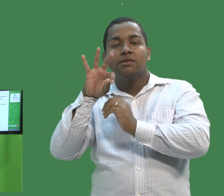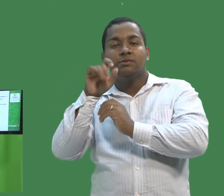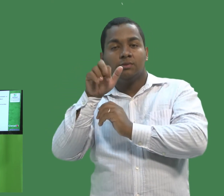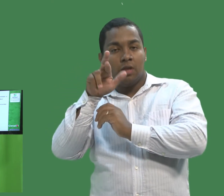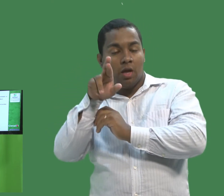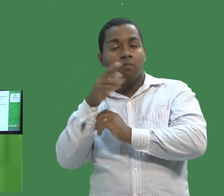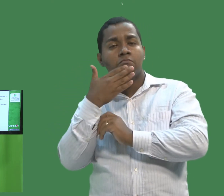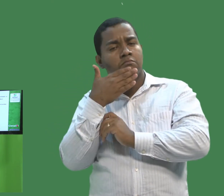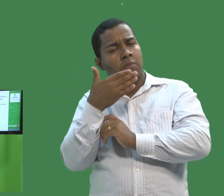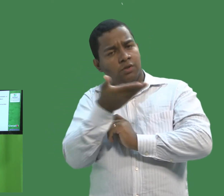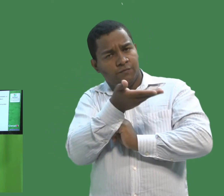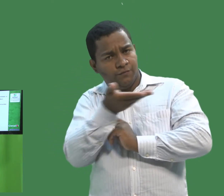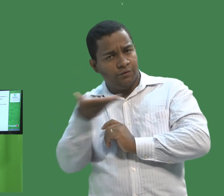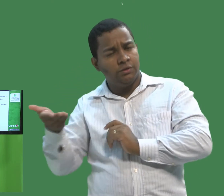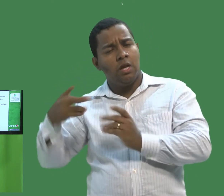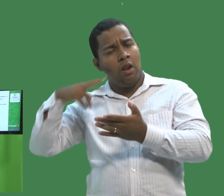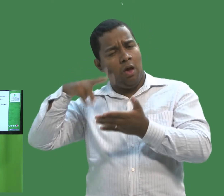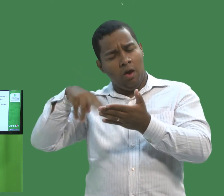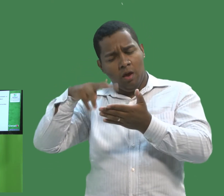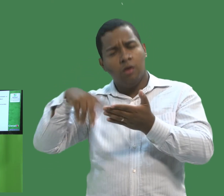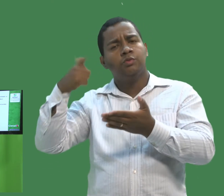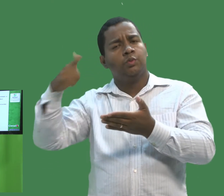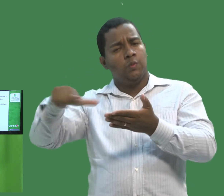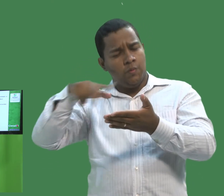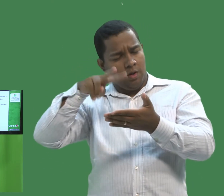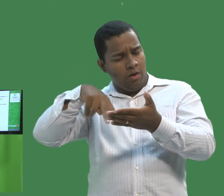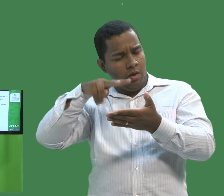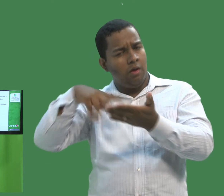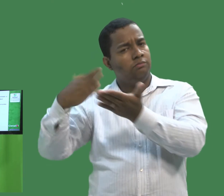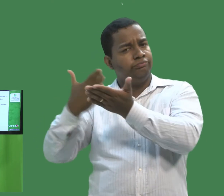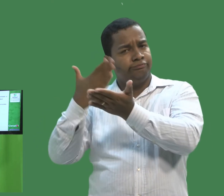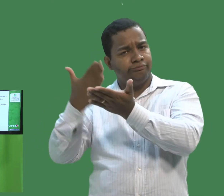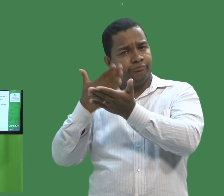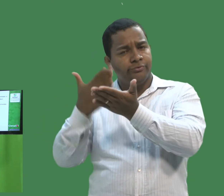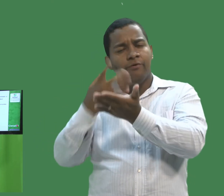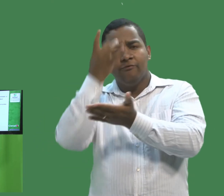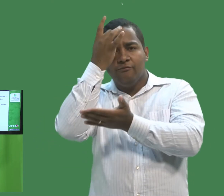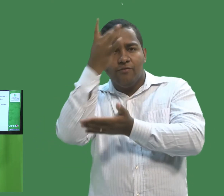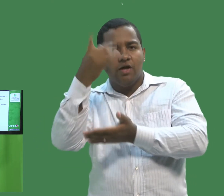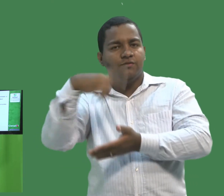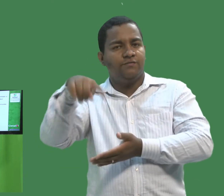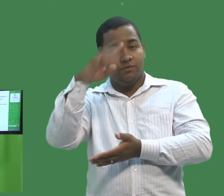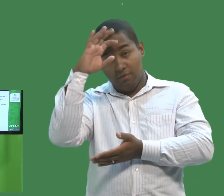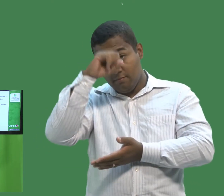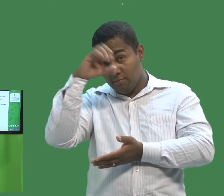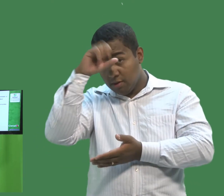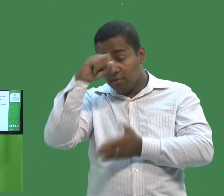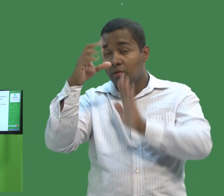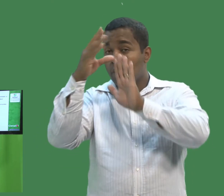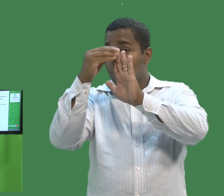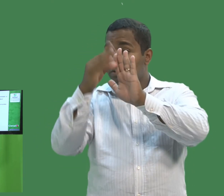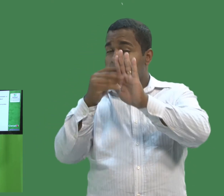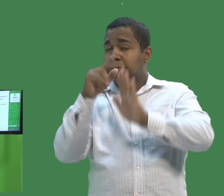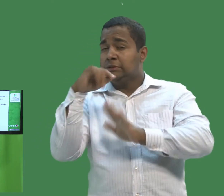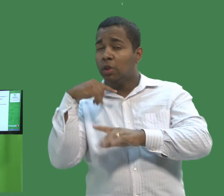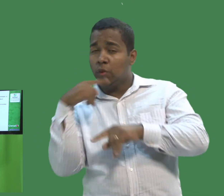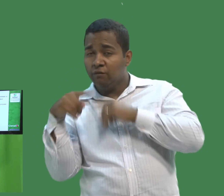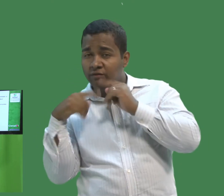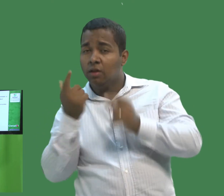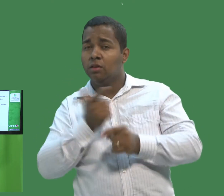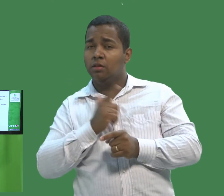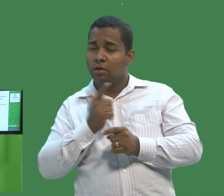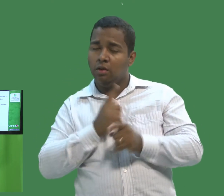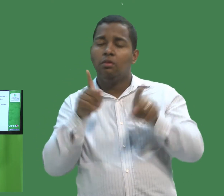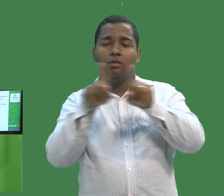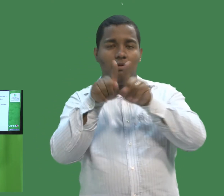Peço, por gentileza, que leiam e releiam o caderno didático para facilitar na aprendizagem do conteúdo. Se dúvidas surgirem,